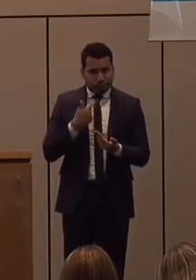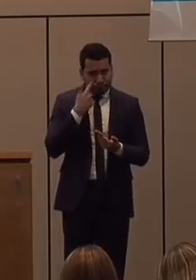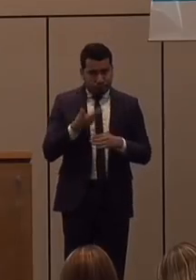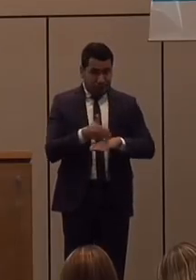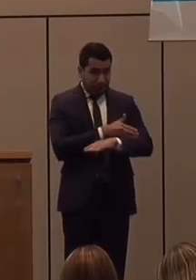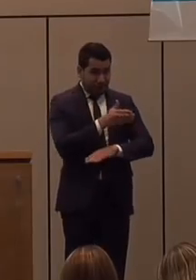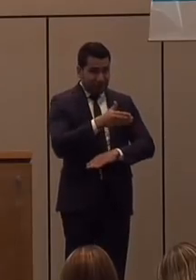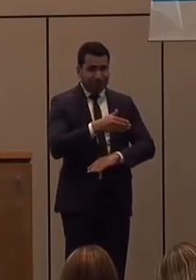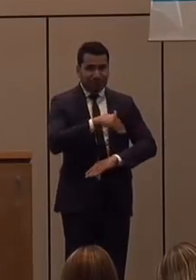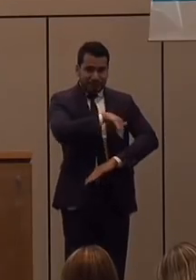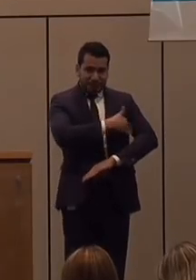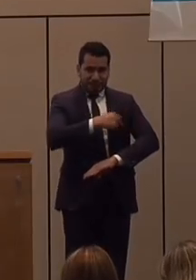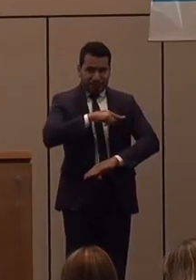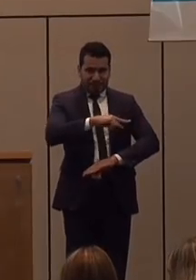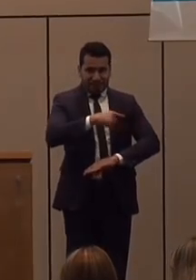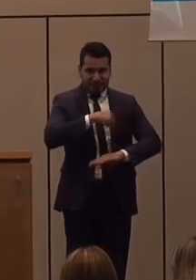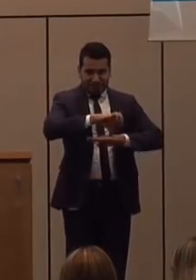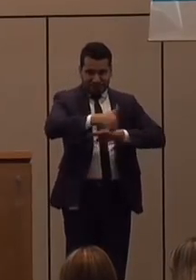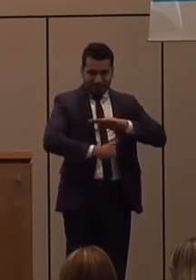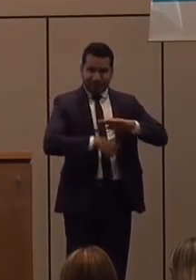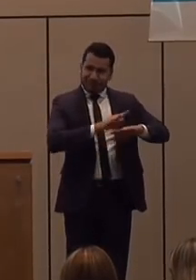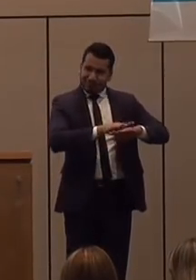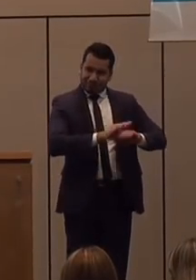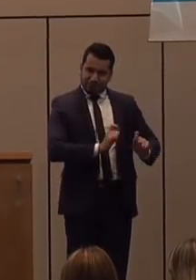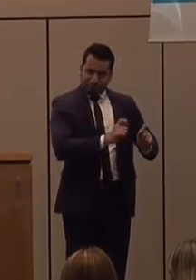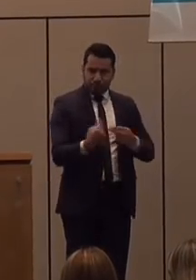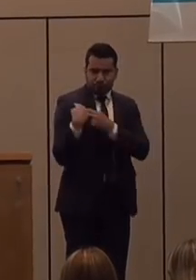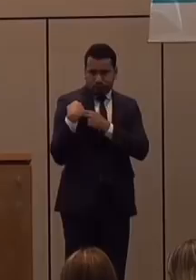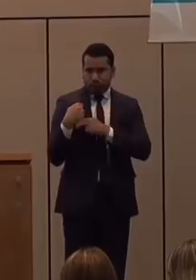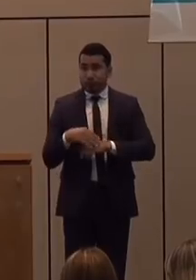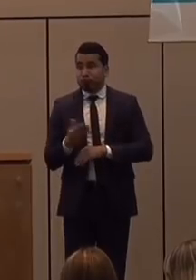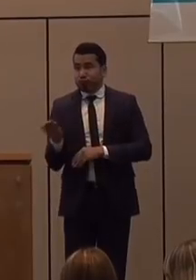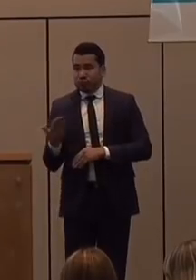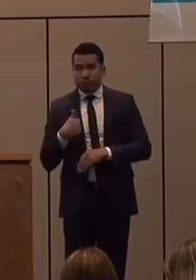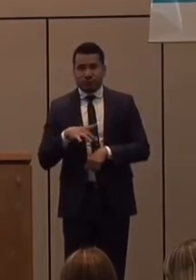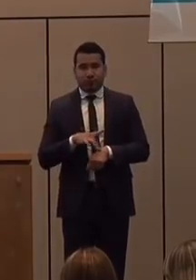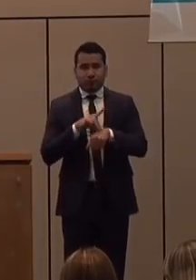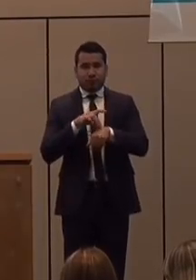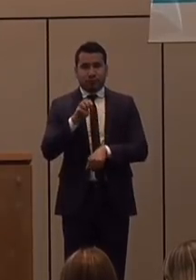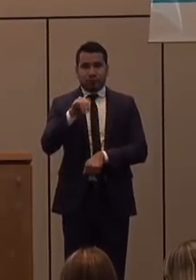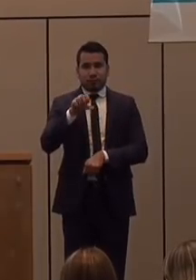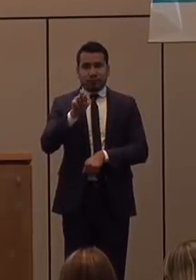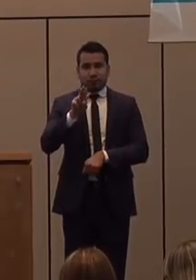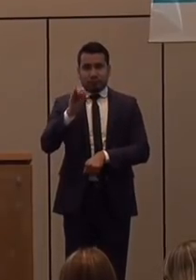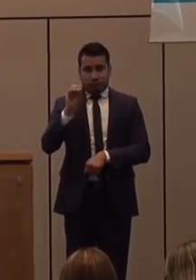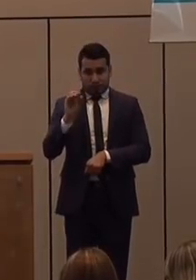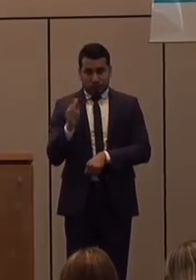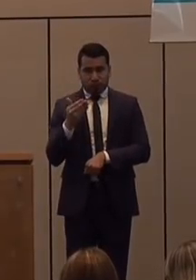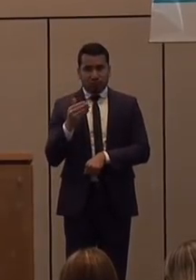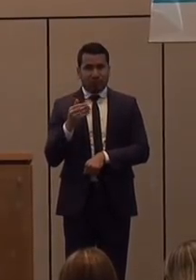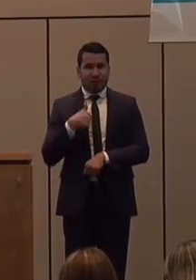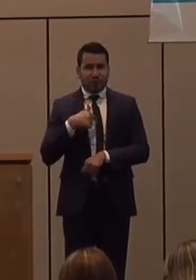palabra aquí nos acompañan dos personas muy importantes del sector está el doctor mario suárez presidente de bancóldex que está el doctor don carlos